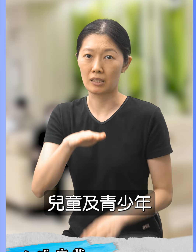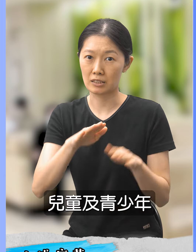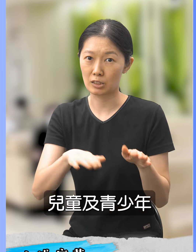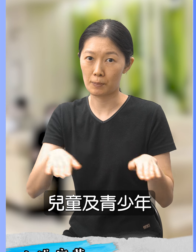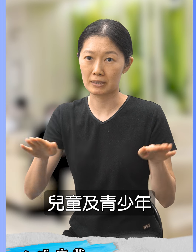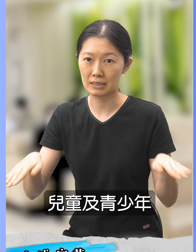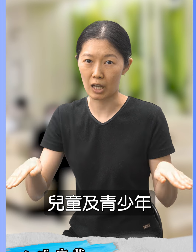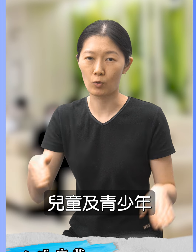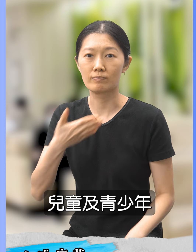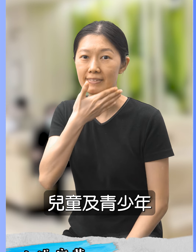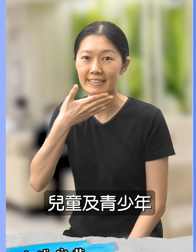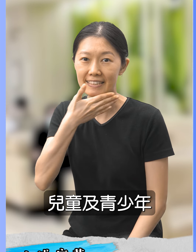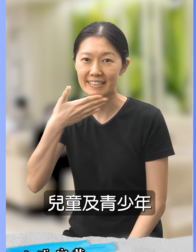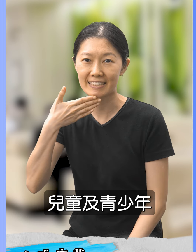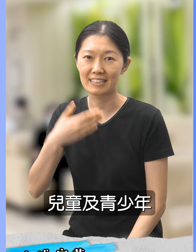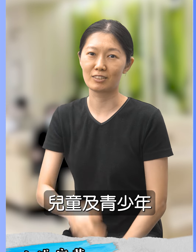兒童及青少年。